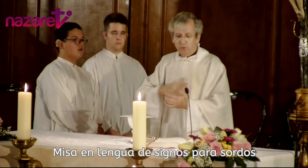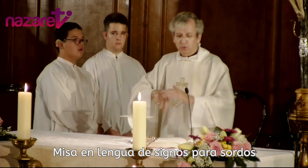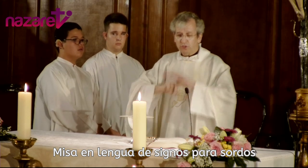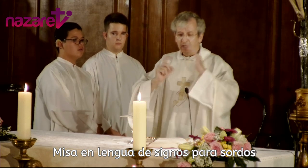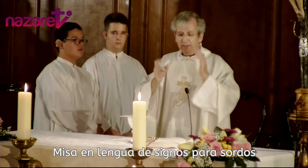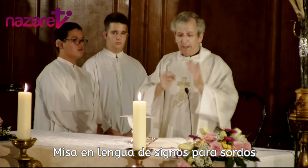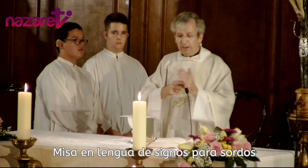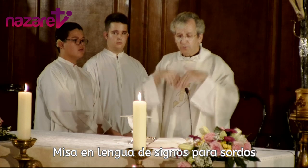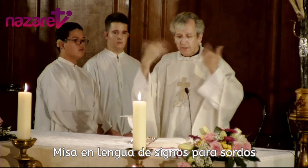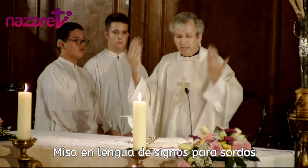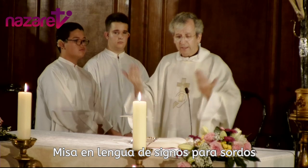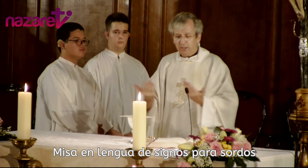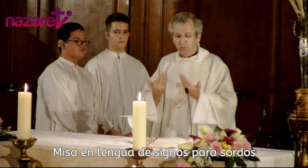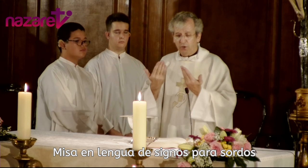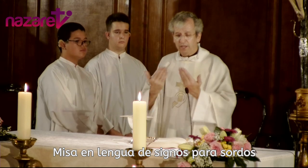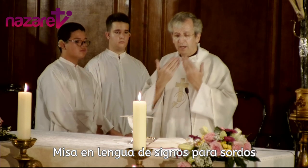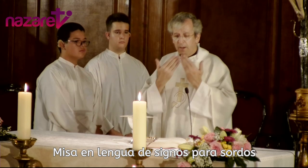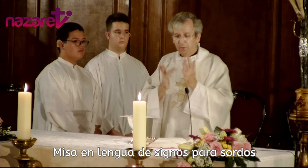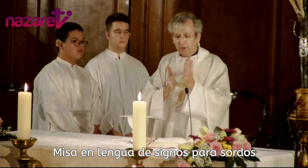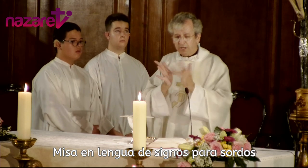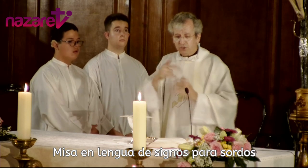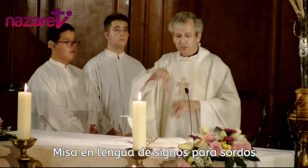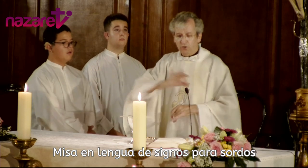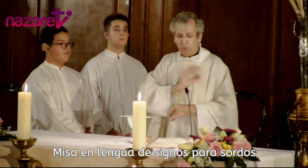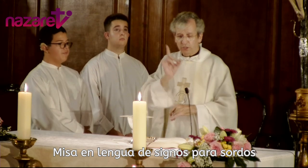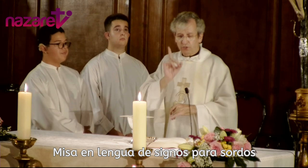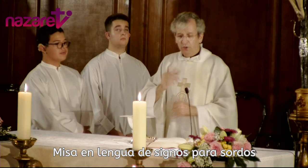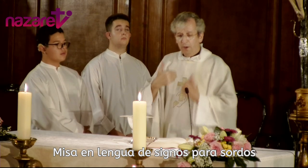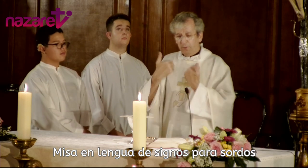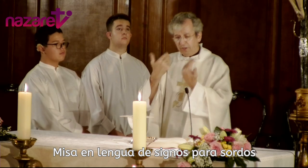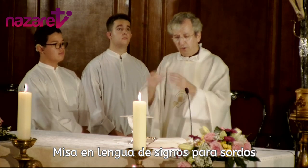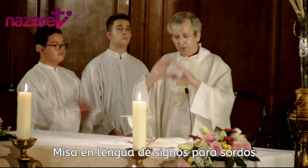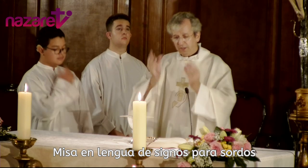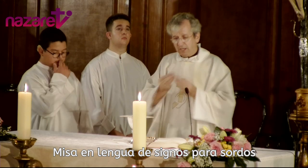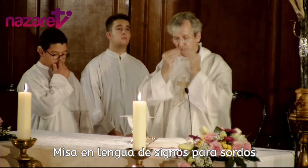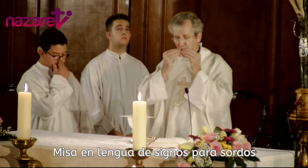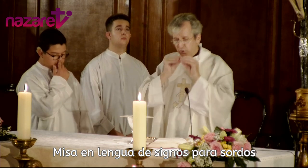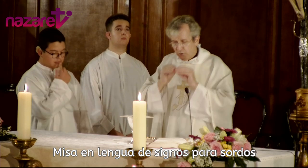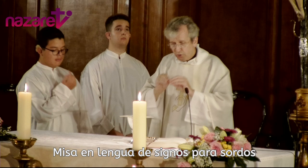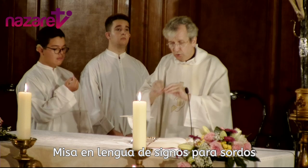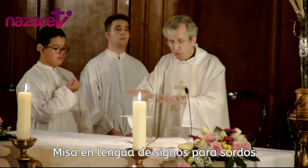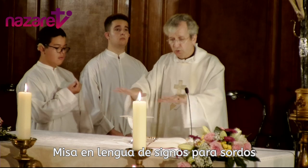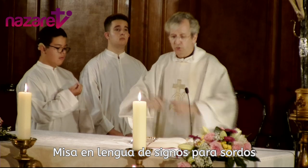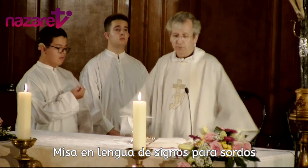juntos de la plenitud eterna de tu gloria, por Cristo Señor nuestro, por quien concedes al mundo todos los